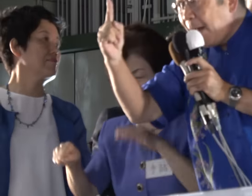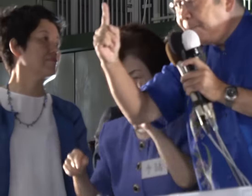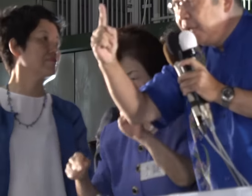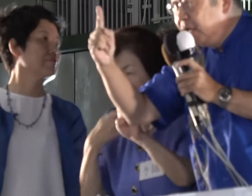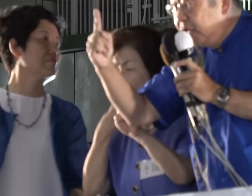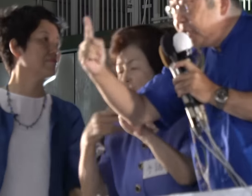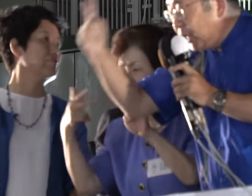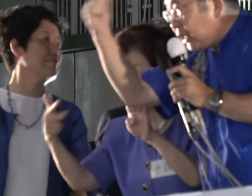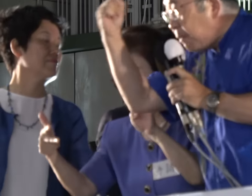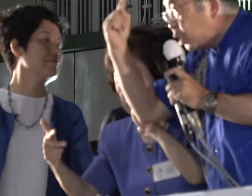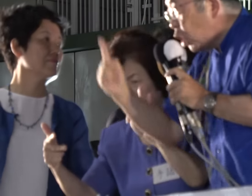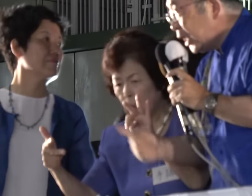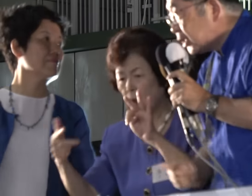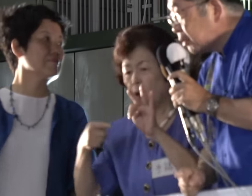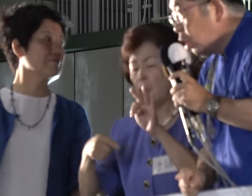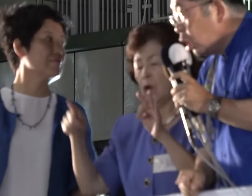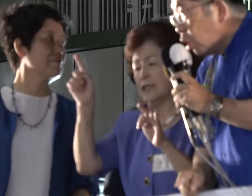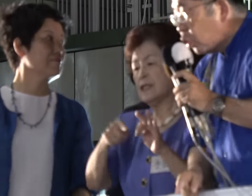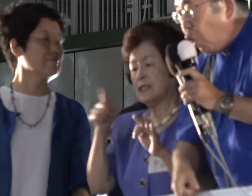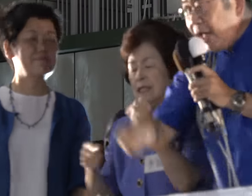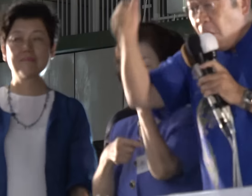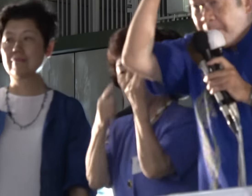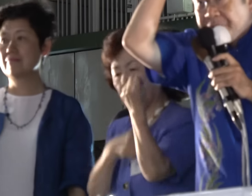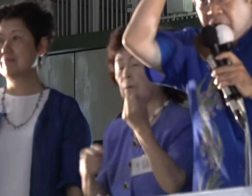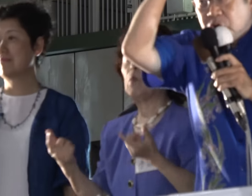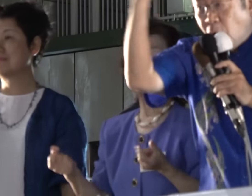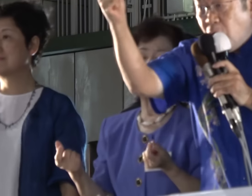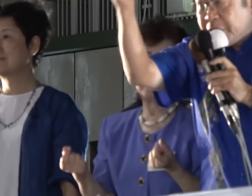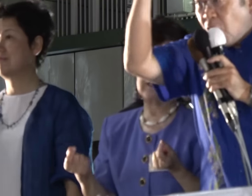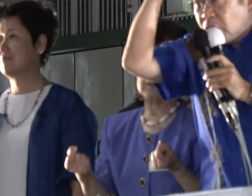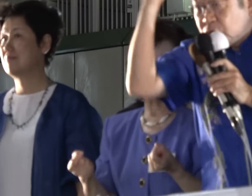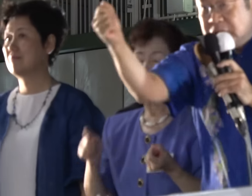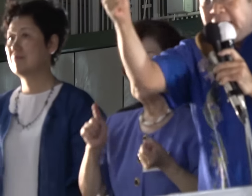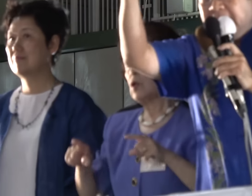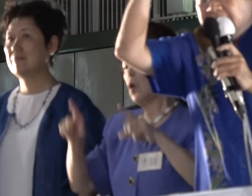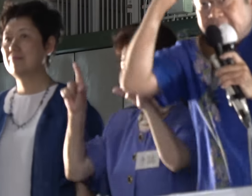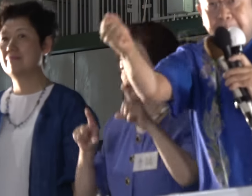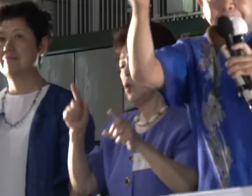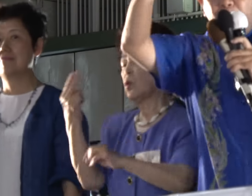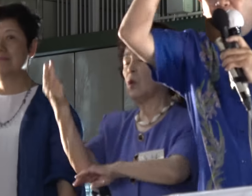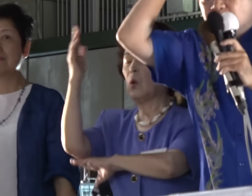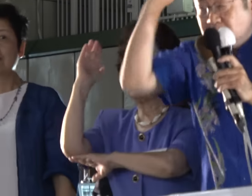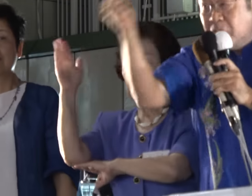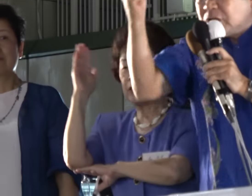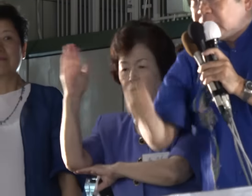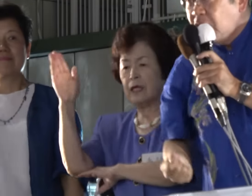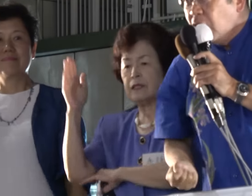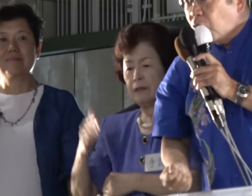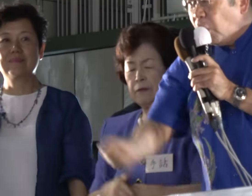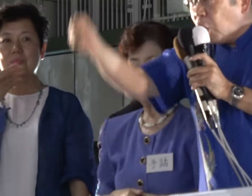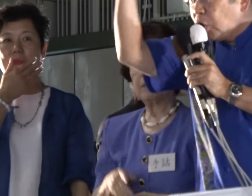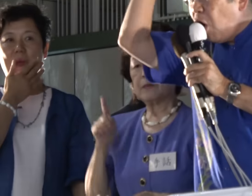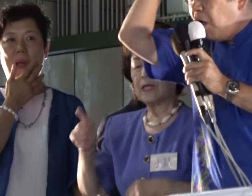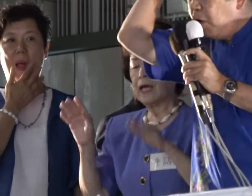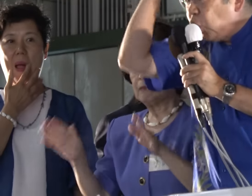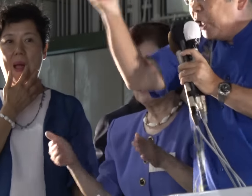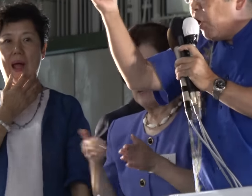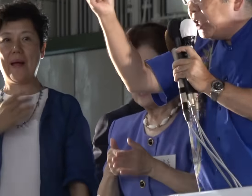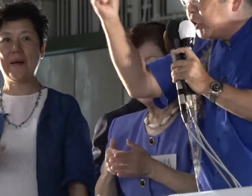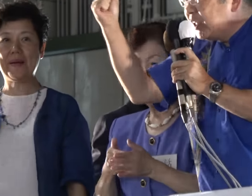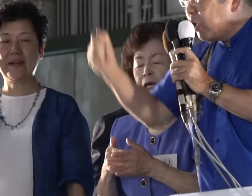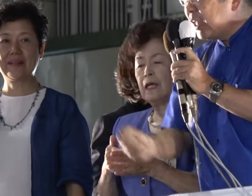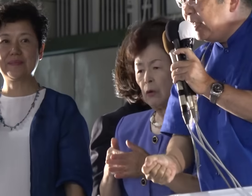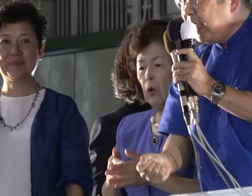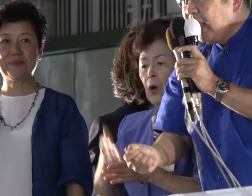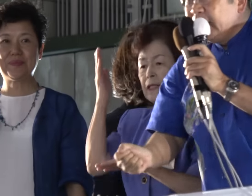もそうだ、人権もそうです。これを東京都政に憲法を取り戻す、このことを堀